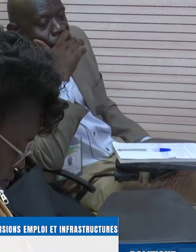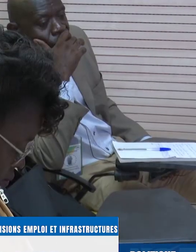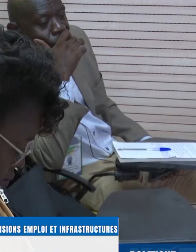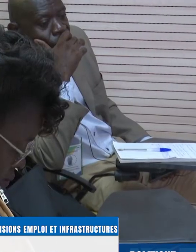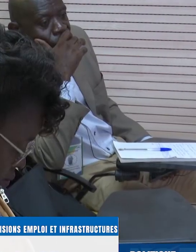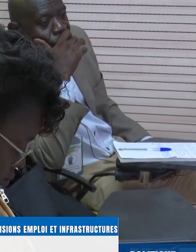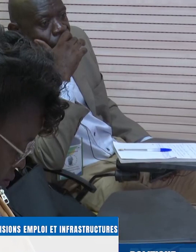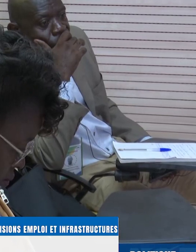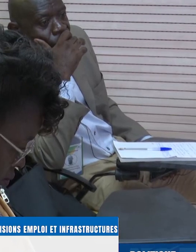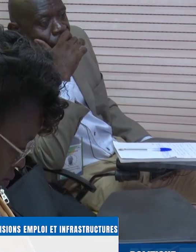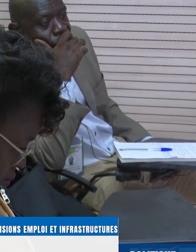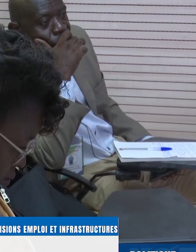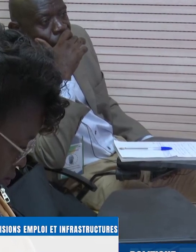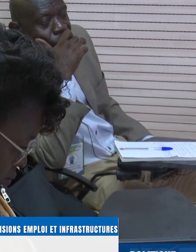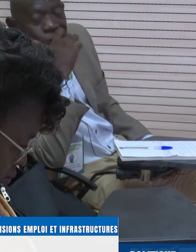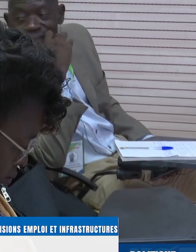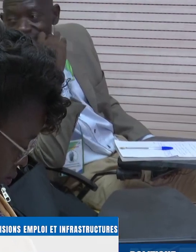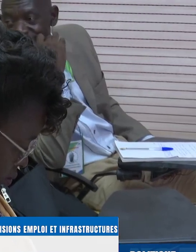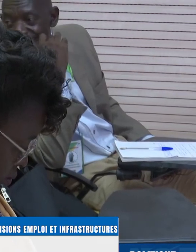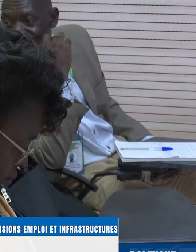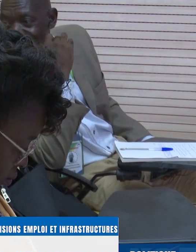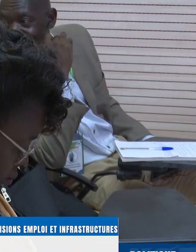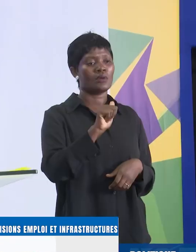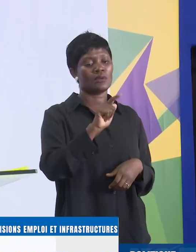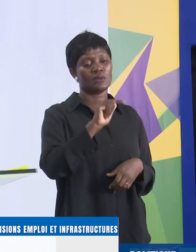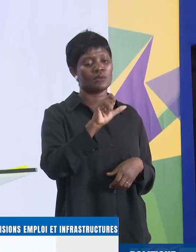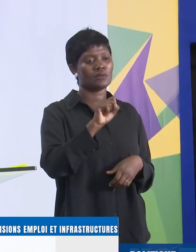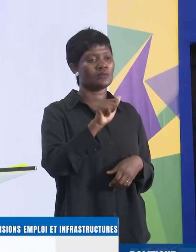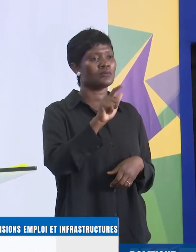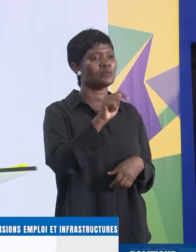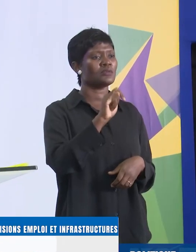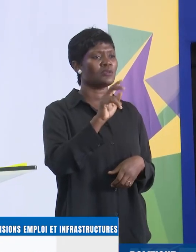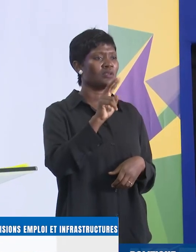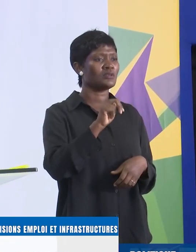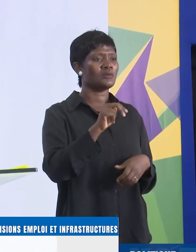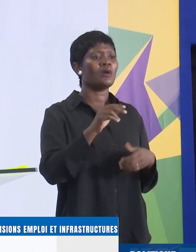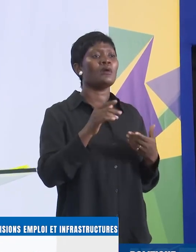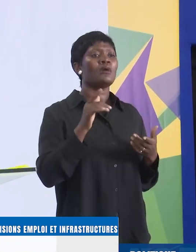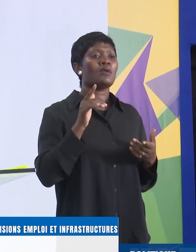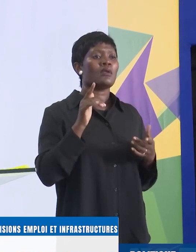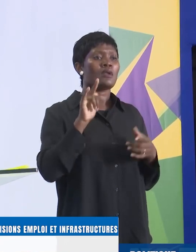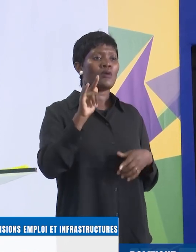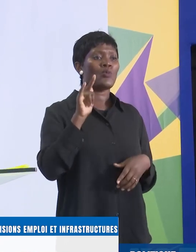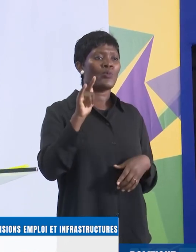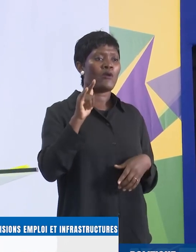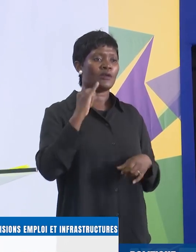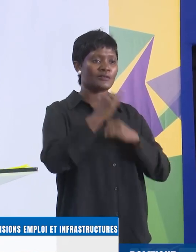localisation et de la faible capacité de l'aéroport international de libre-ville.